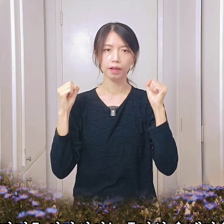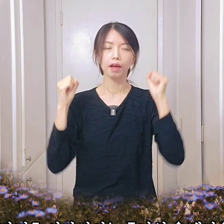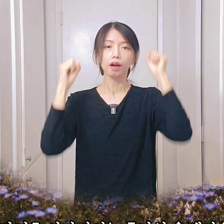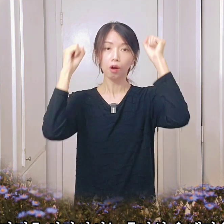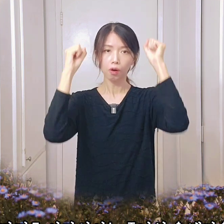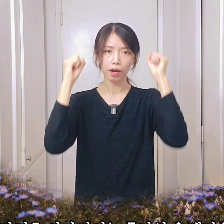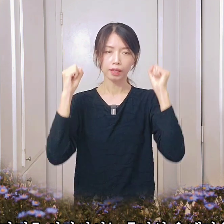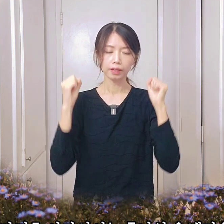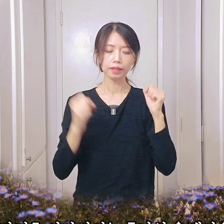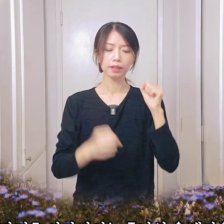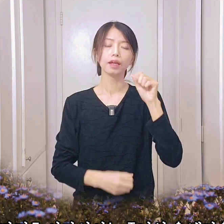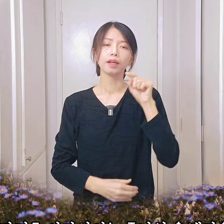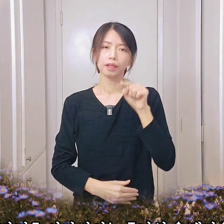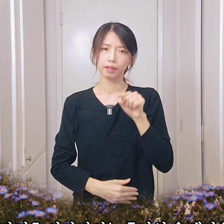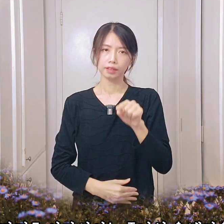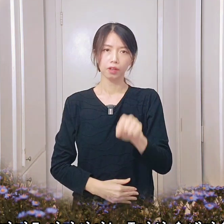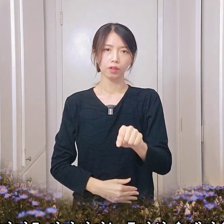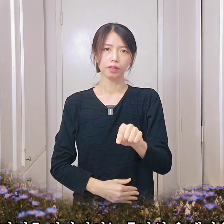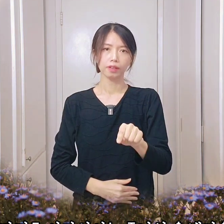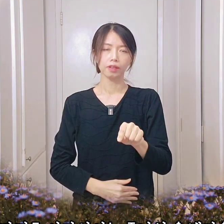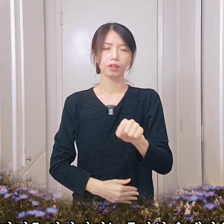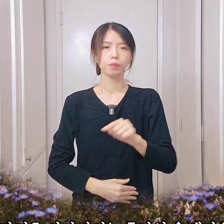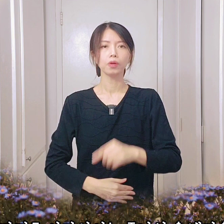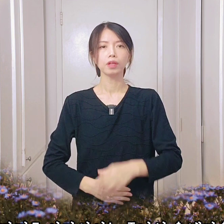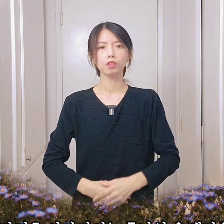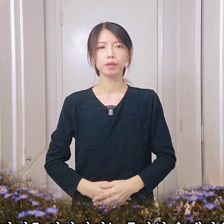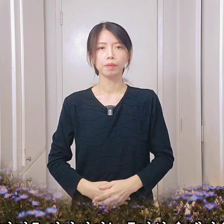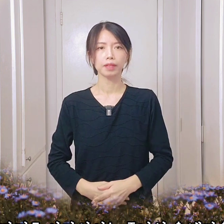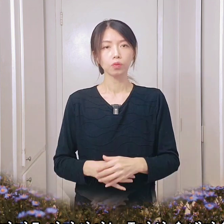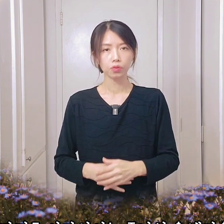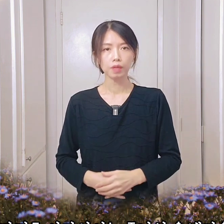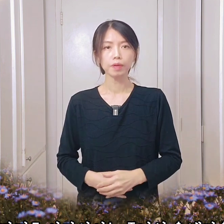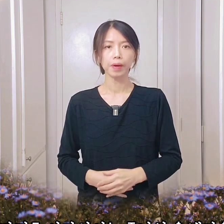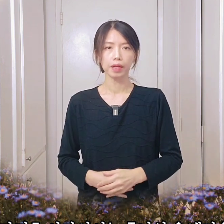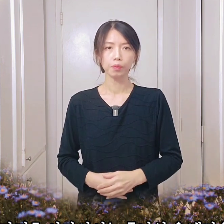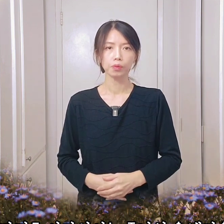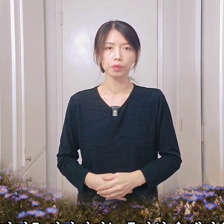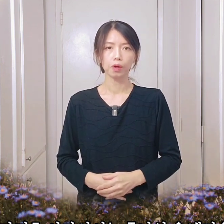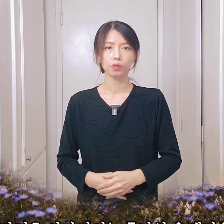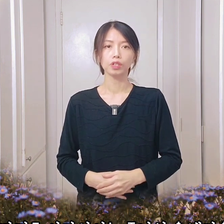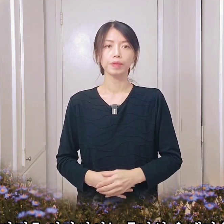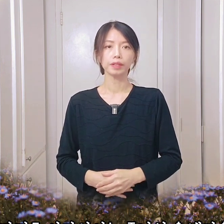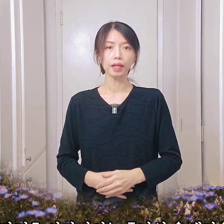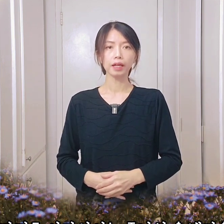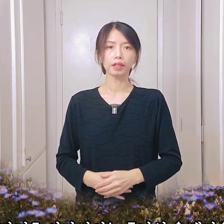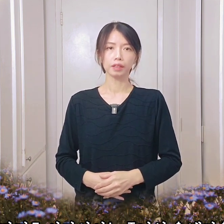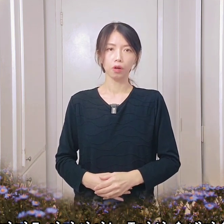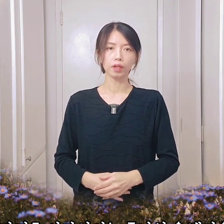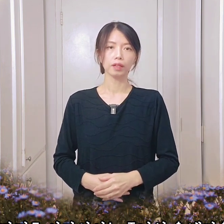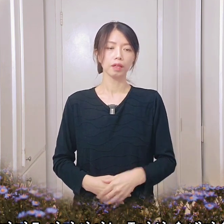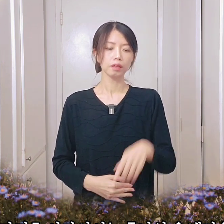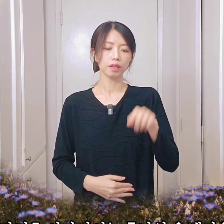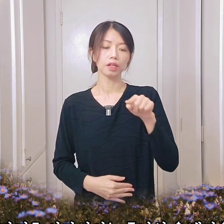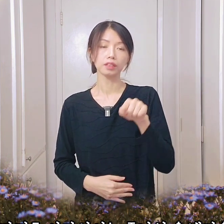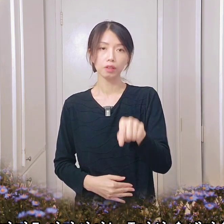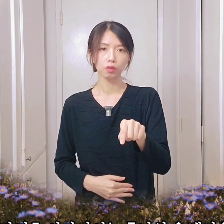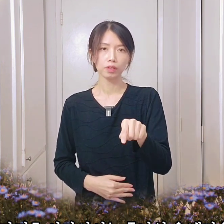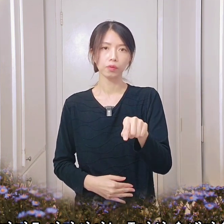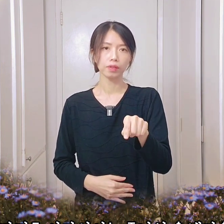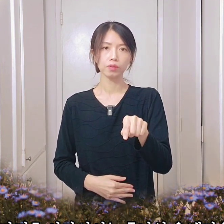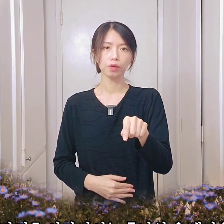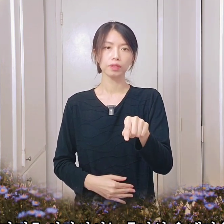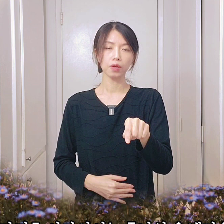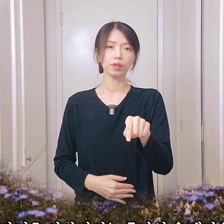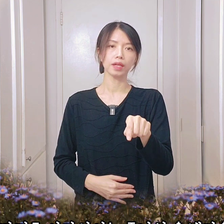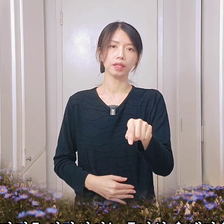거하다, 거하는 그것 이렇게 표현해 주시면 됩니다. 주님을 바라보는 것, 주님을 따라가는 것 할 때는 제가